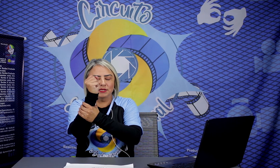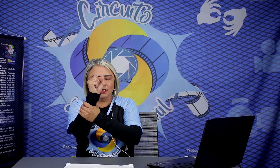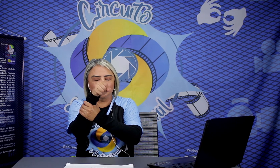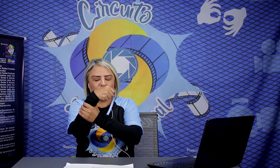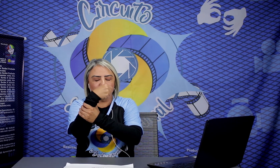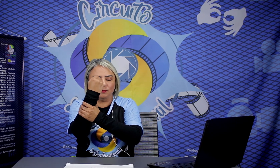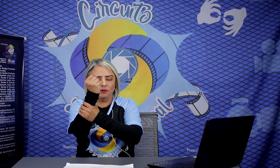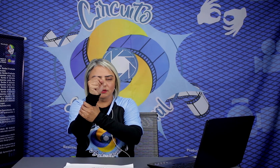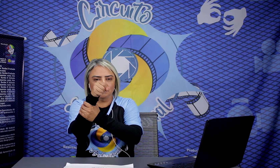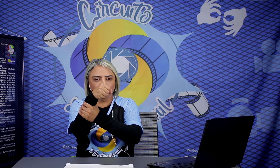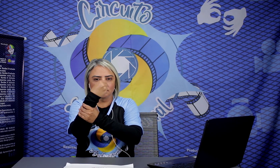Fisioterapeuta.